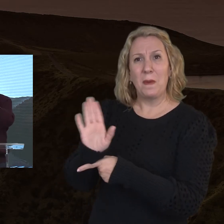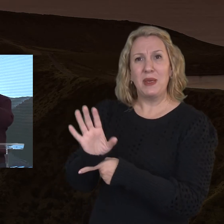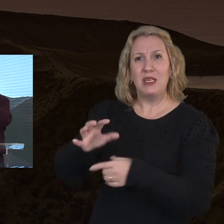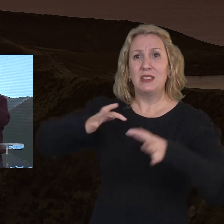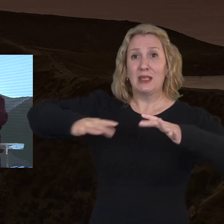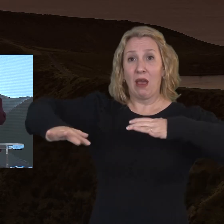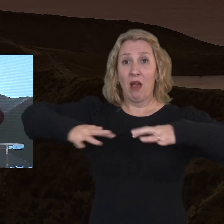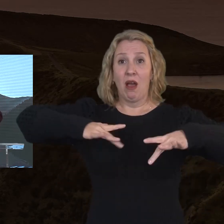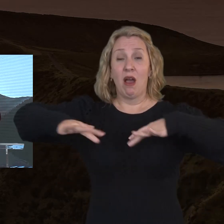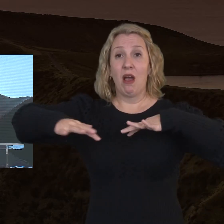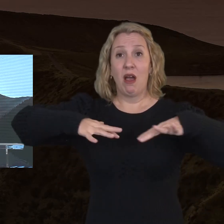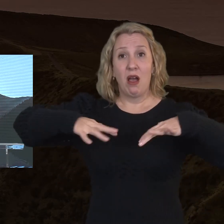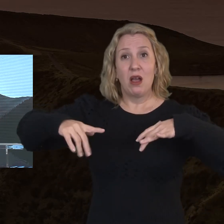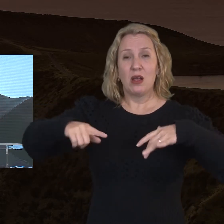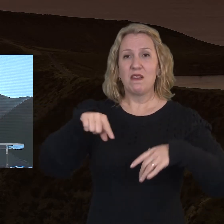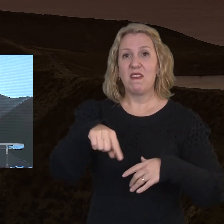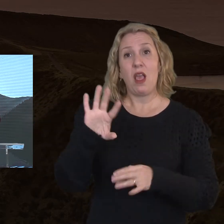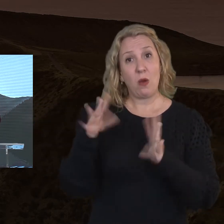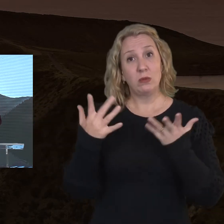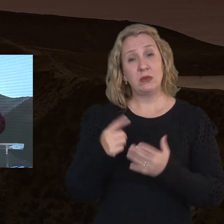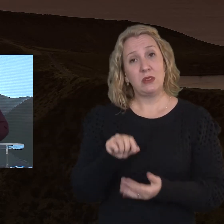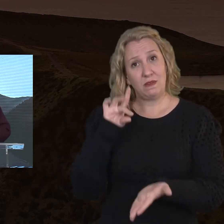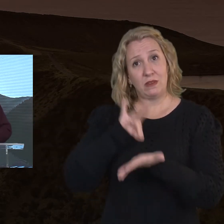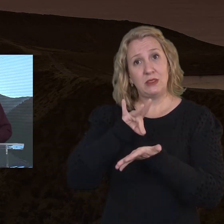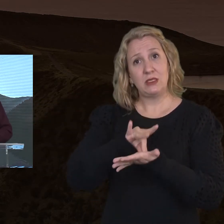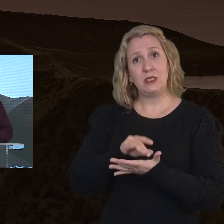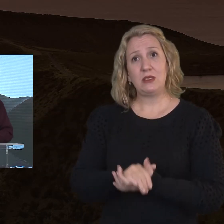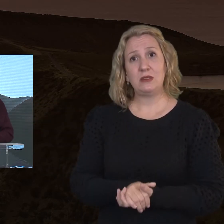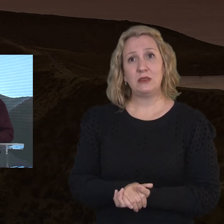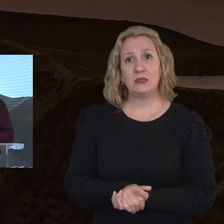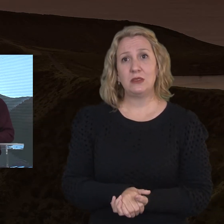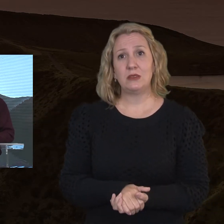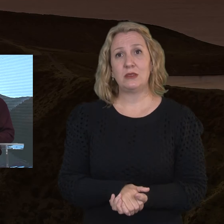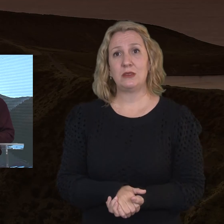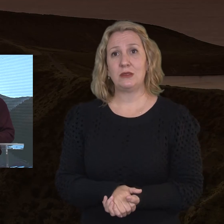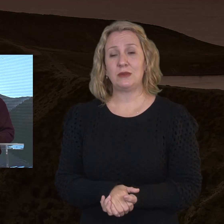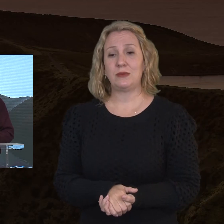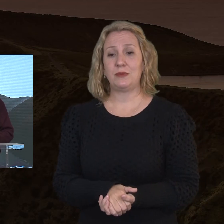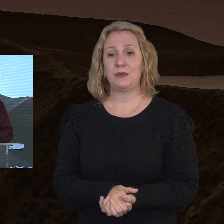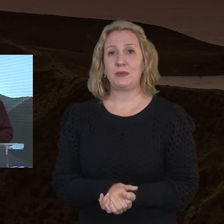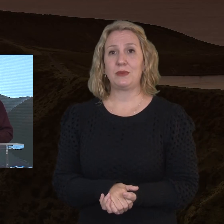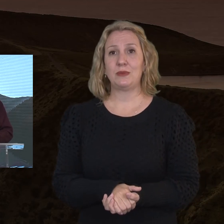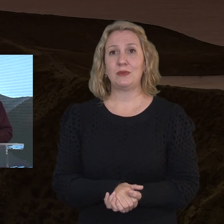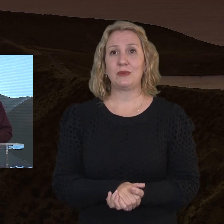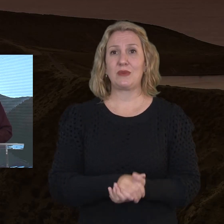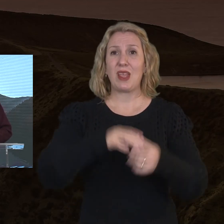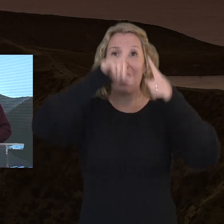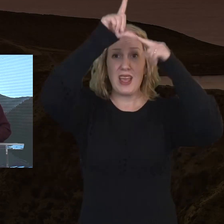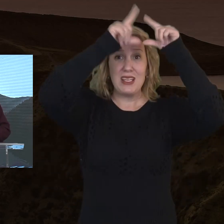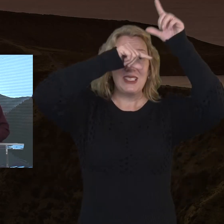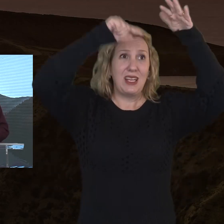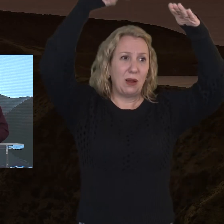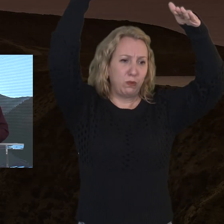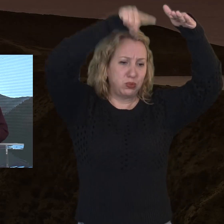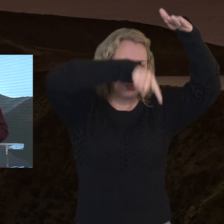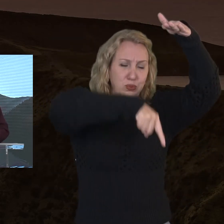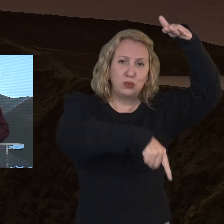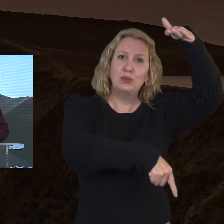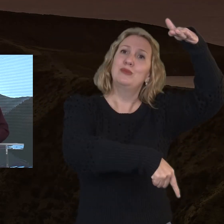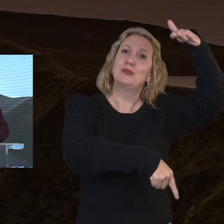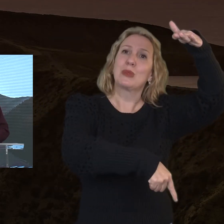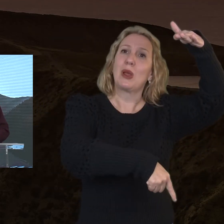nunca apocalipse 9 e quando esse essa estrela do céu cai ele é o